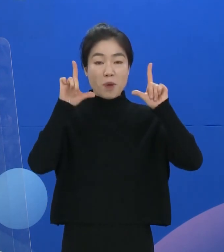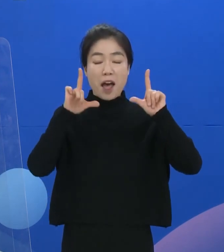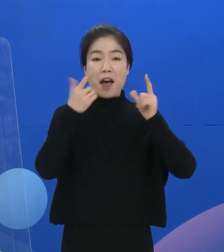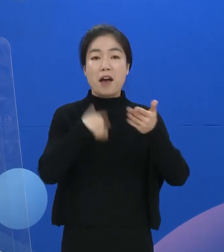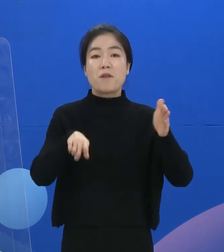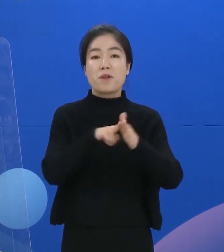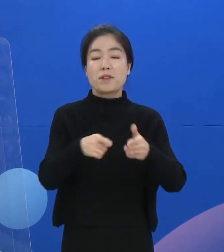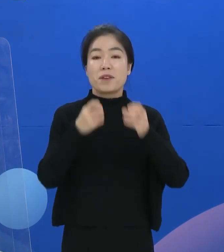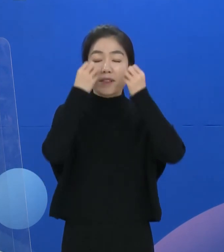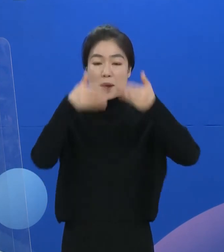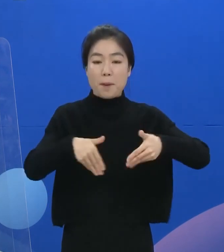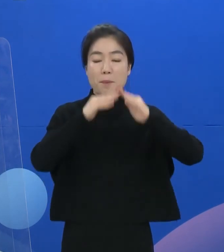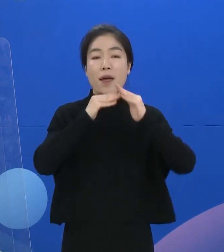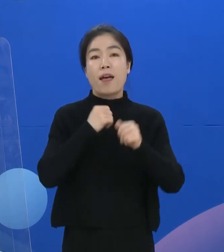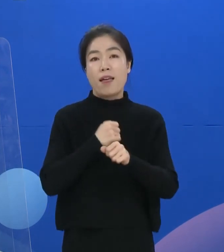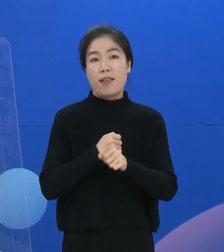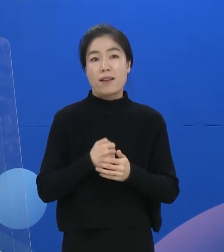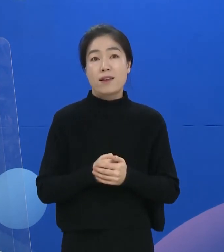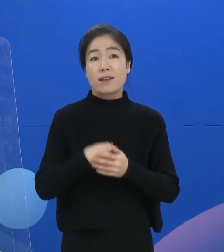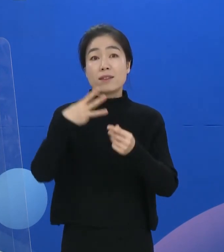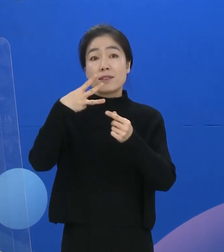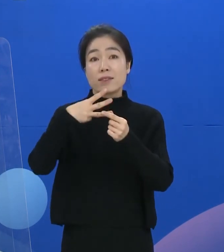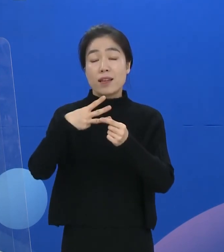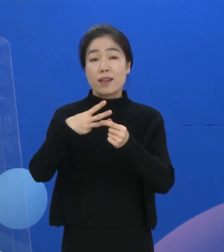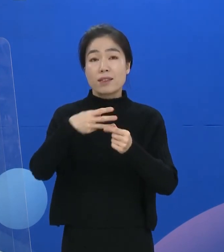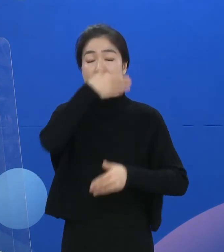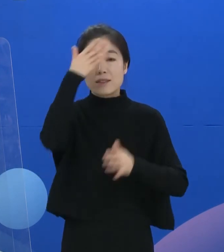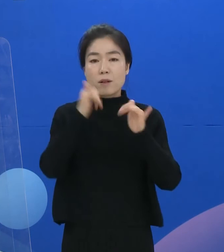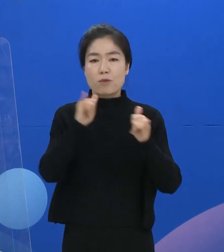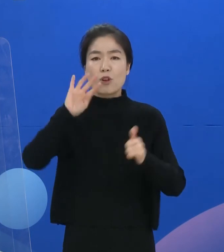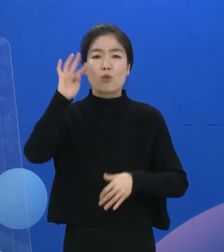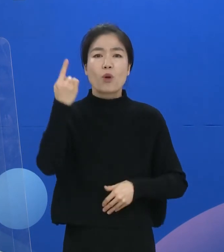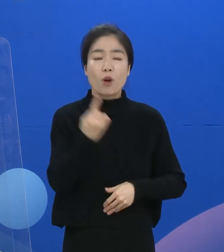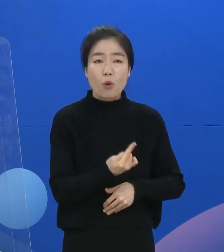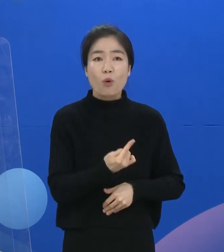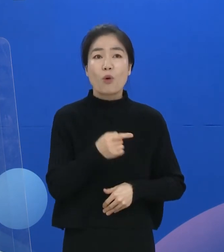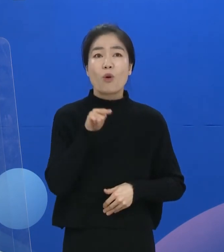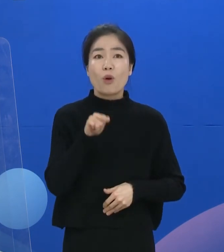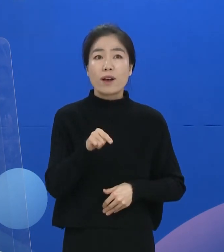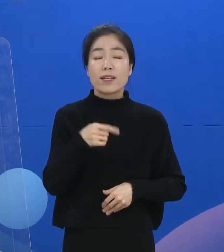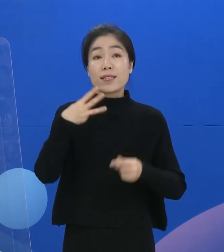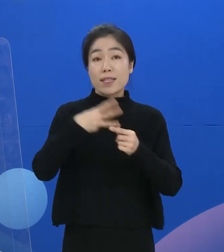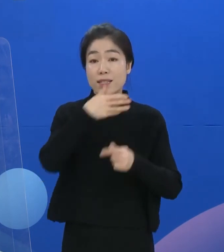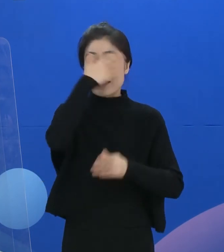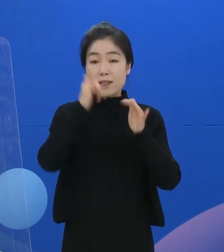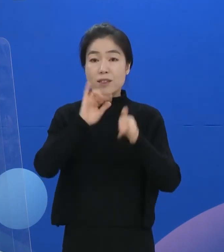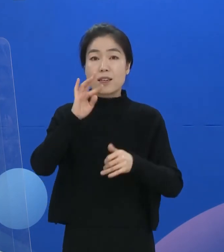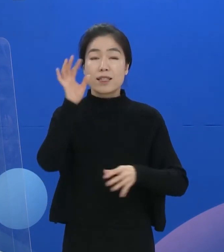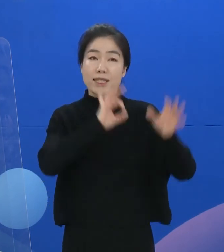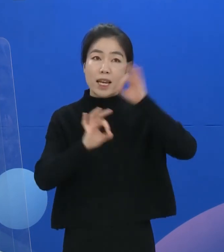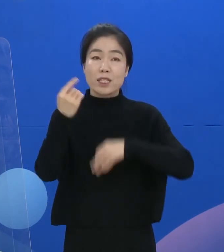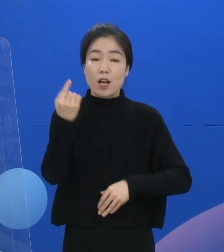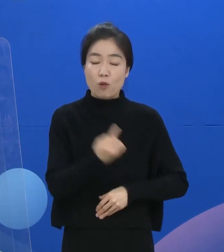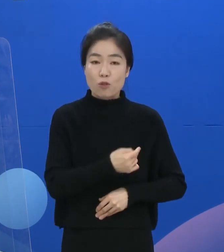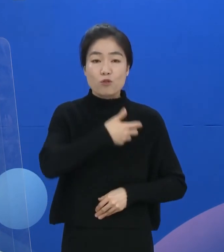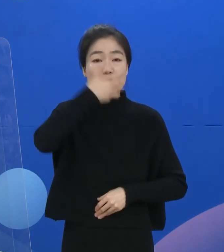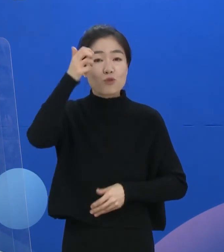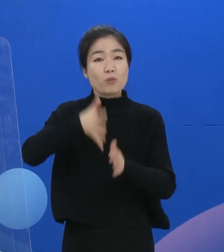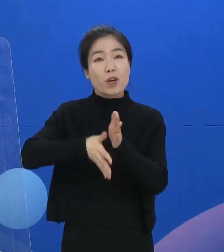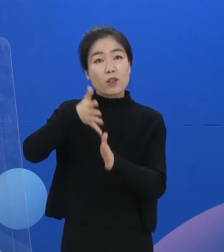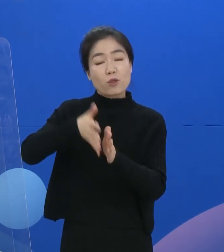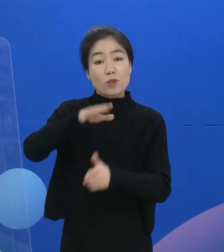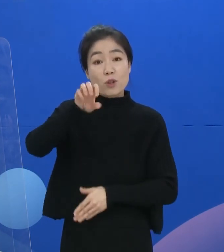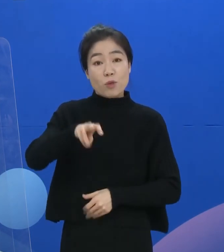새로운 광주 컨벤션센터를 광주에 랜드마크로 신청하겠습니다 셋째